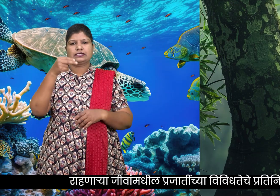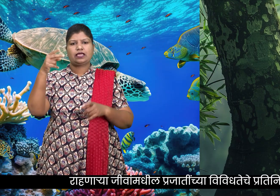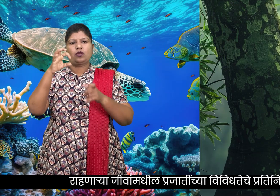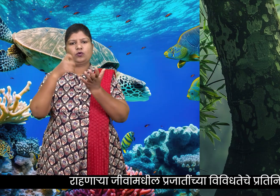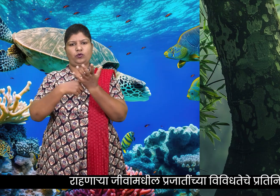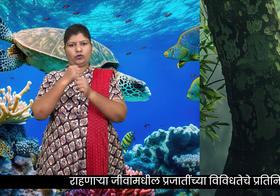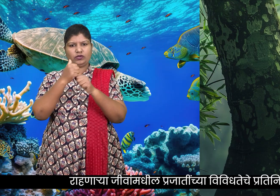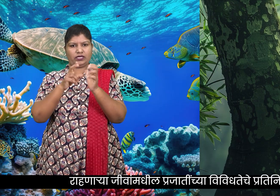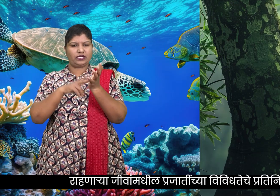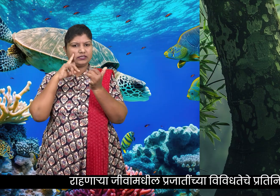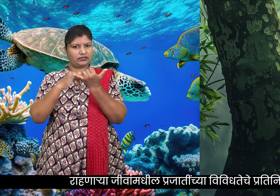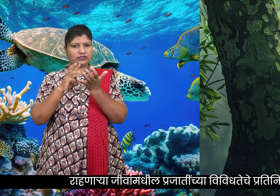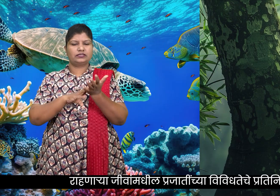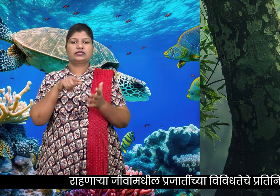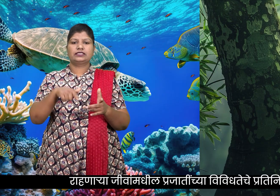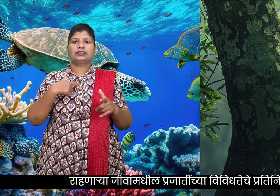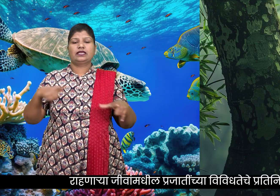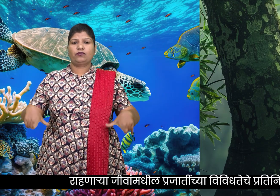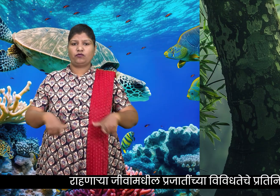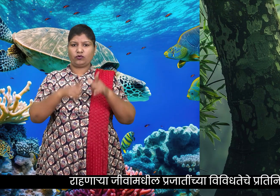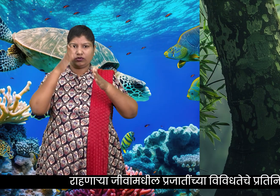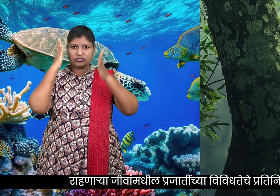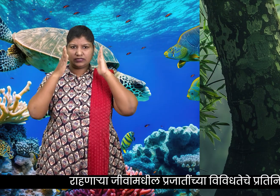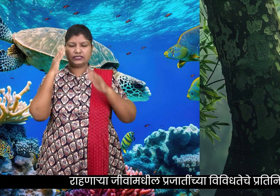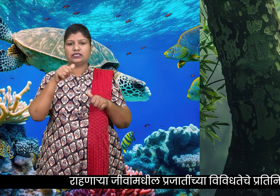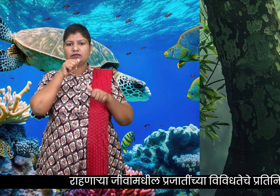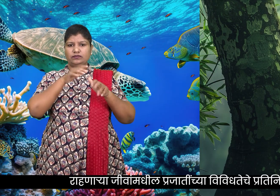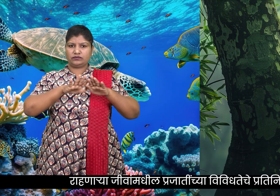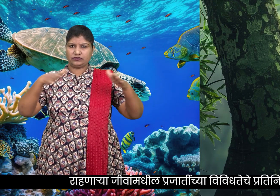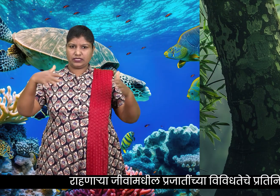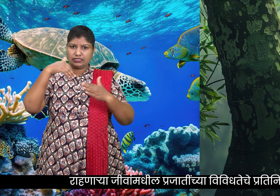राहणाऱ्या जीवांमधील प्रजातींच्या विविधतेचे प्रतिनिधित्व करते.